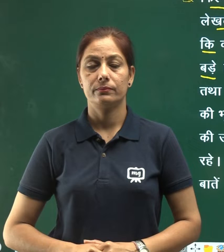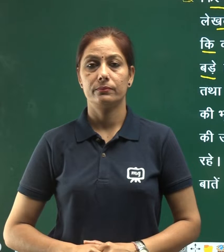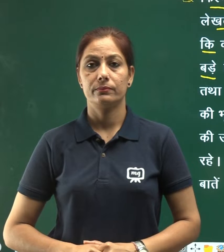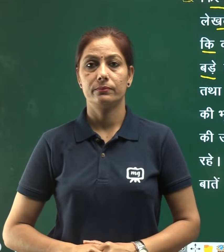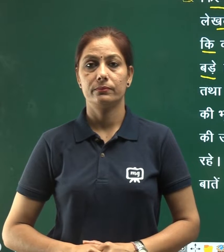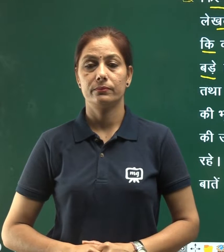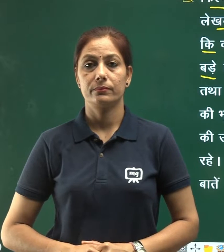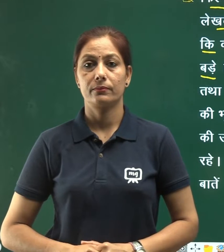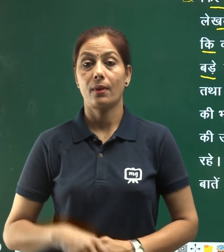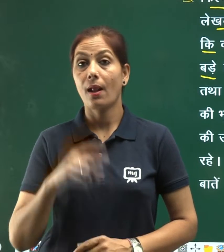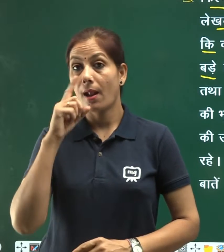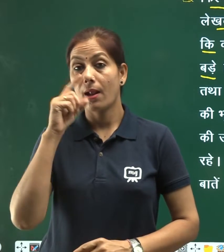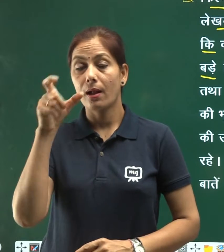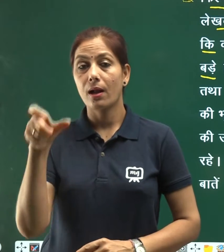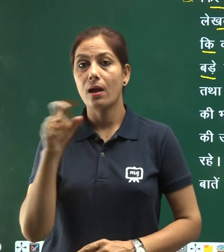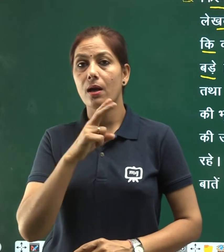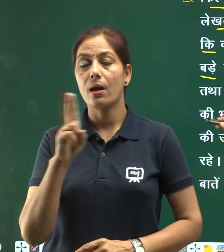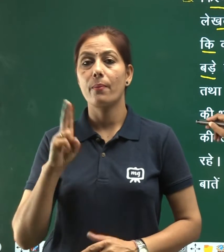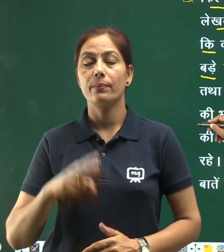इंदिरा ठाकुरून की